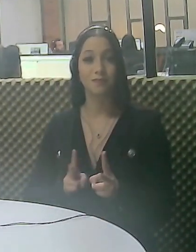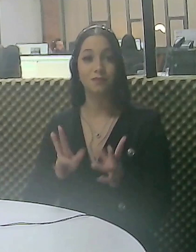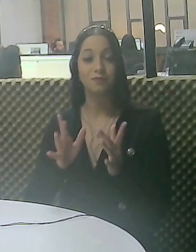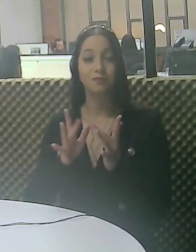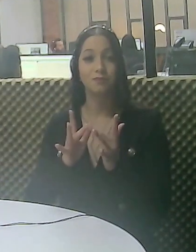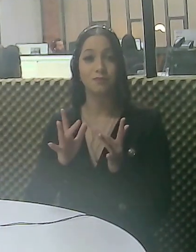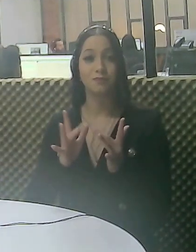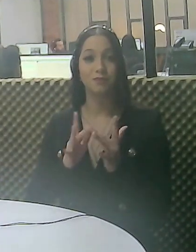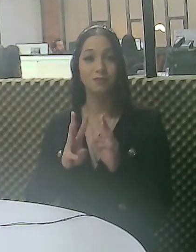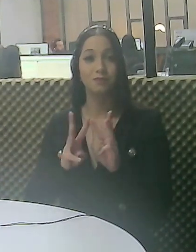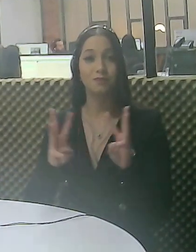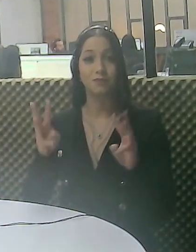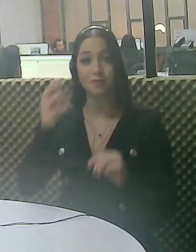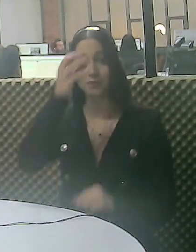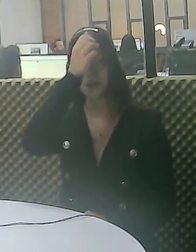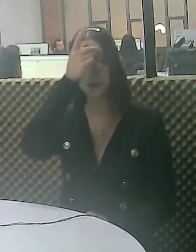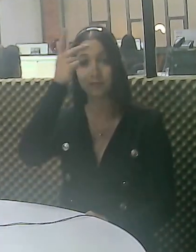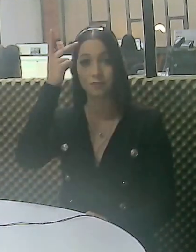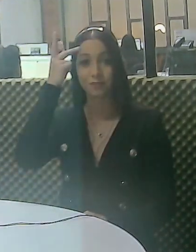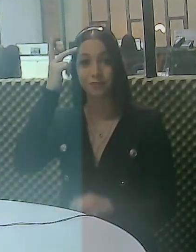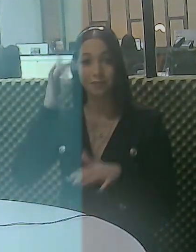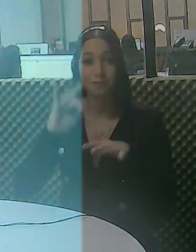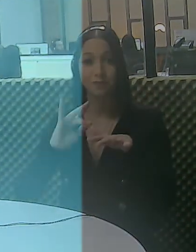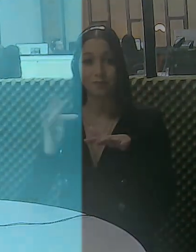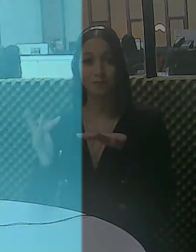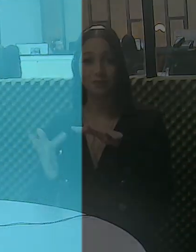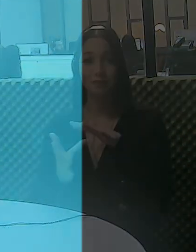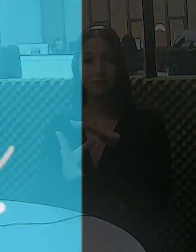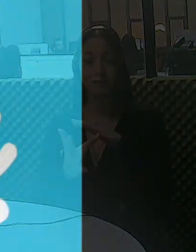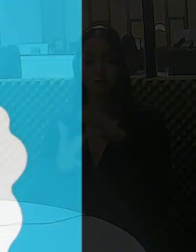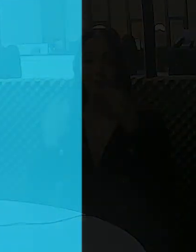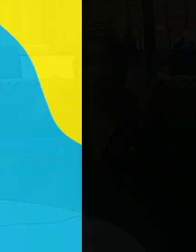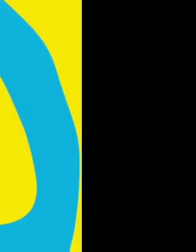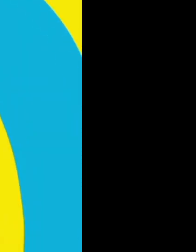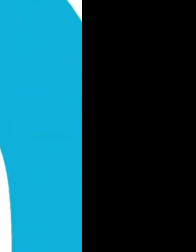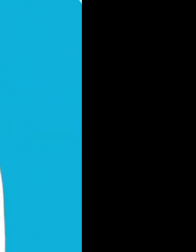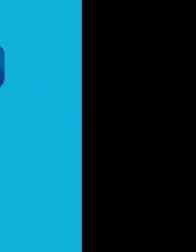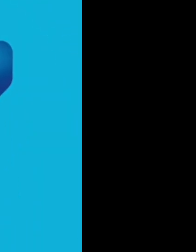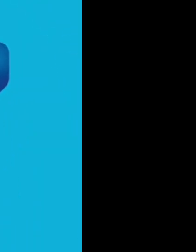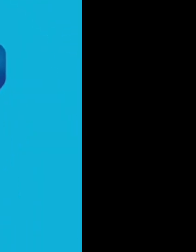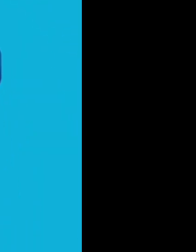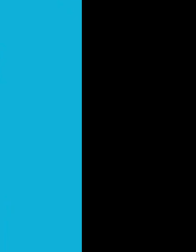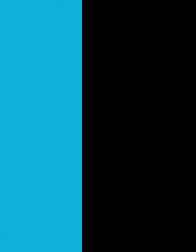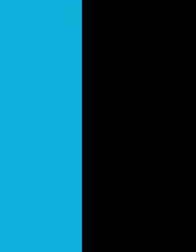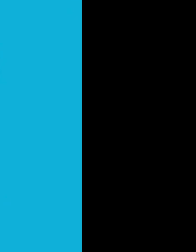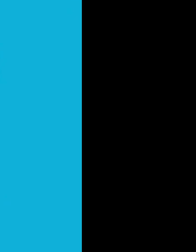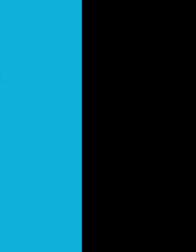Continue conosco no portal da Prefeitura e nas redes sociais.